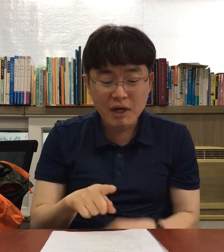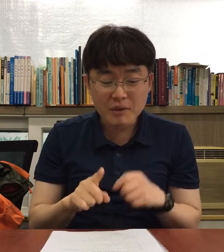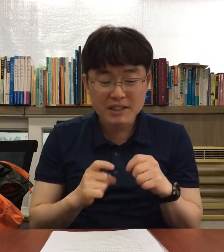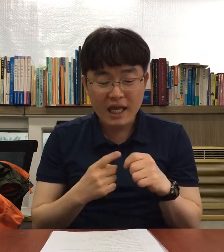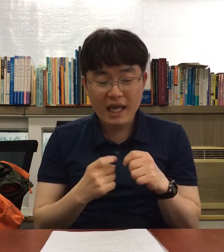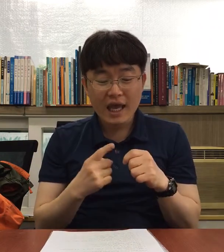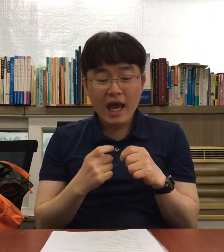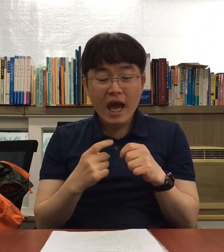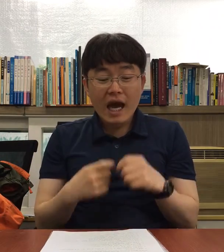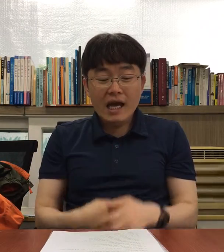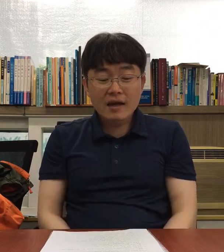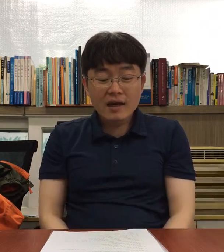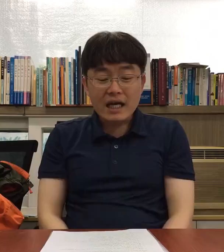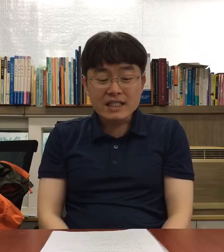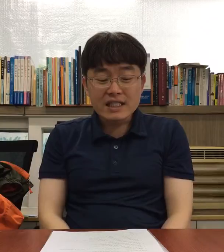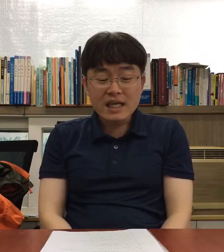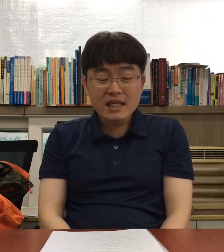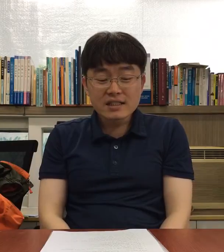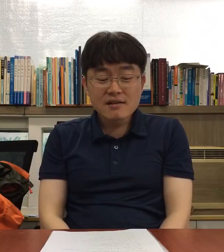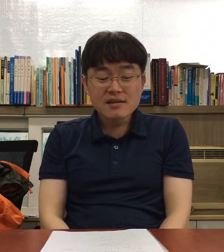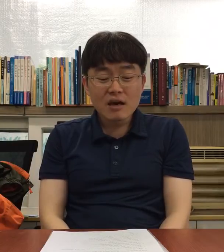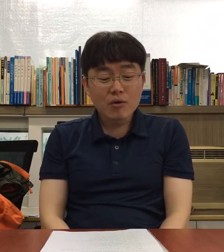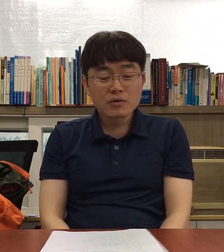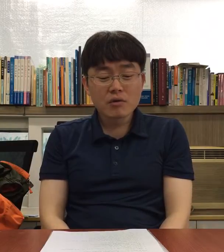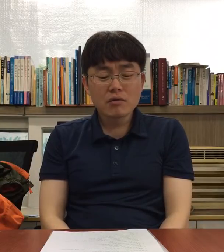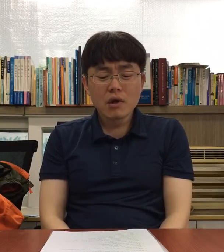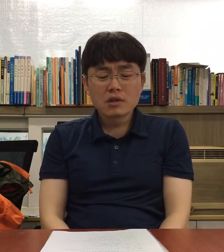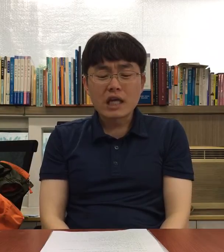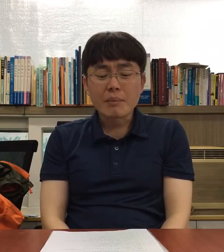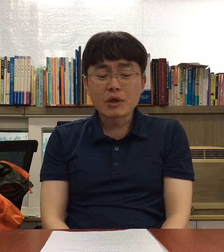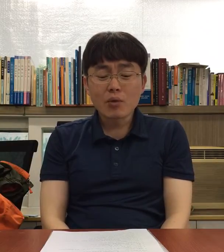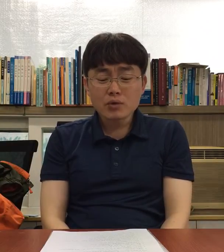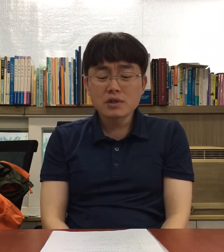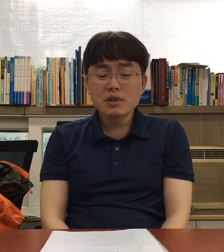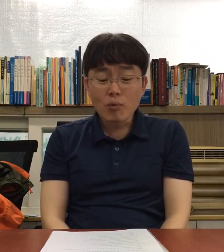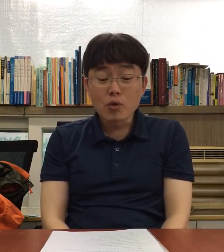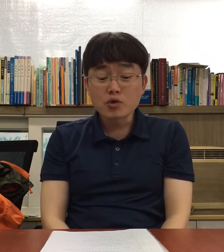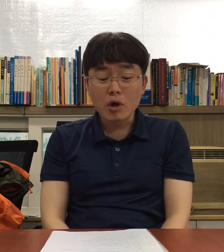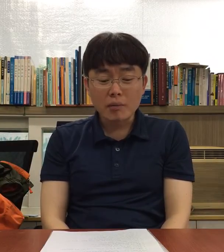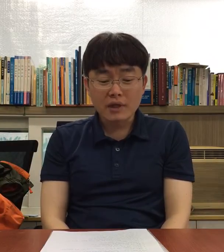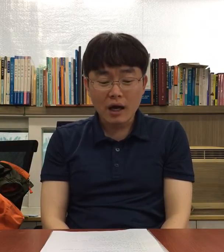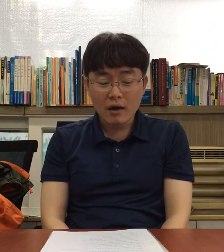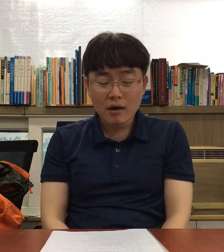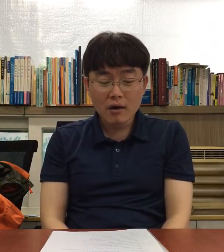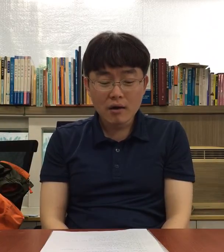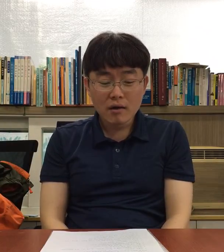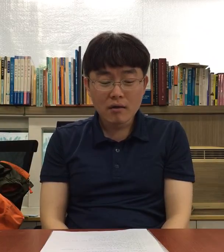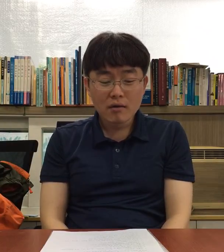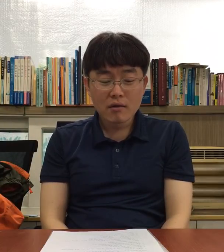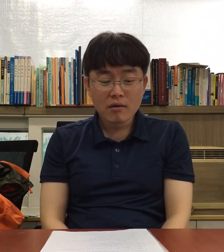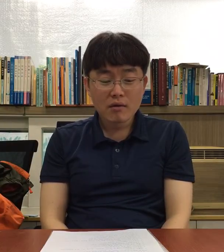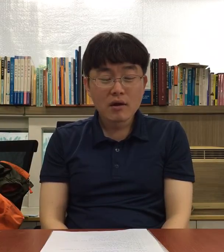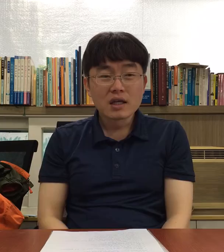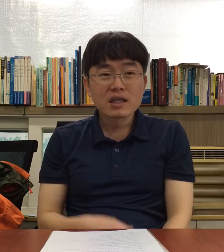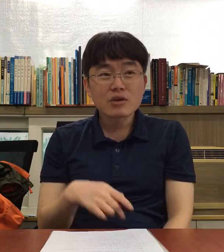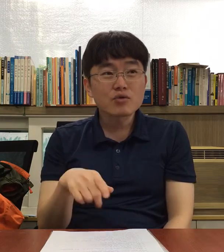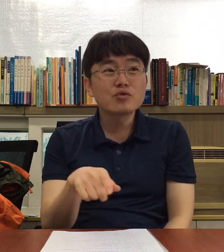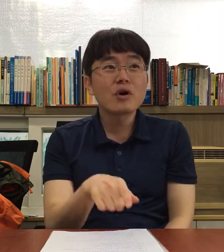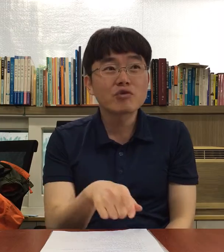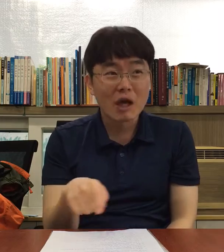11번째 가시에 찔리지 않고서는 장미꽃을 모을 수가 없다. 이게 또 순서가 또